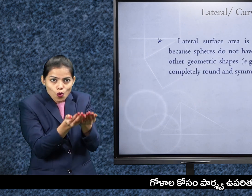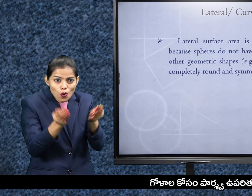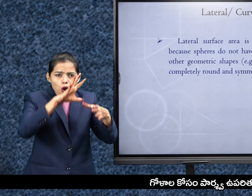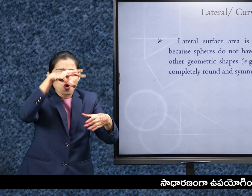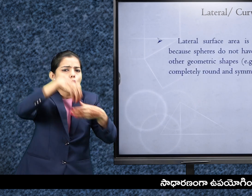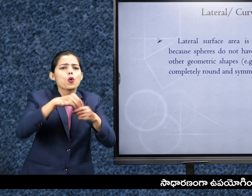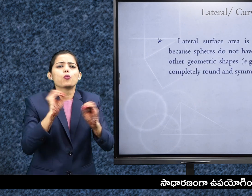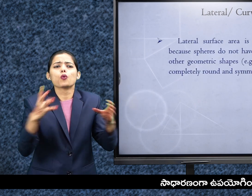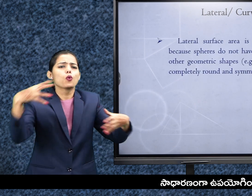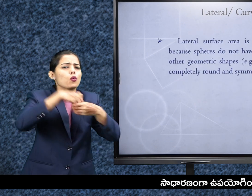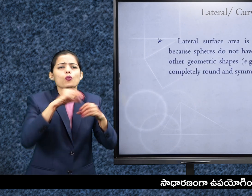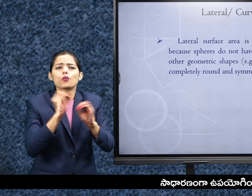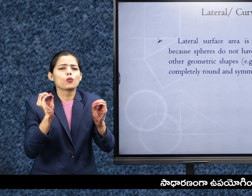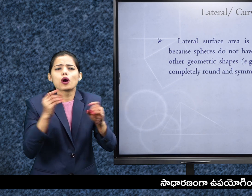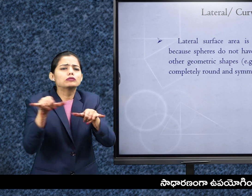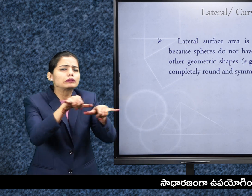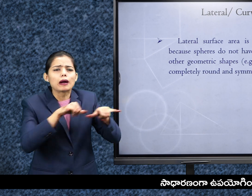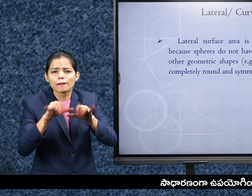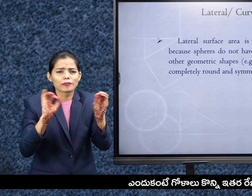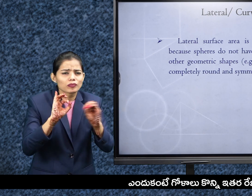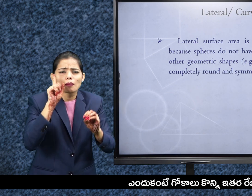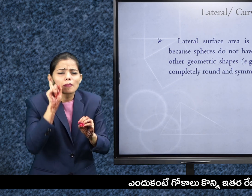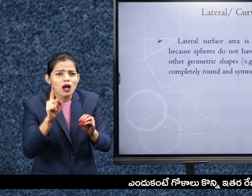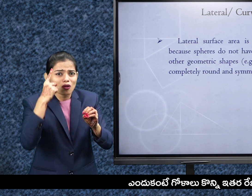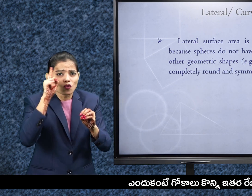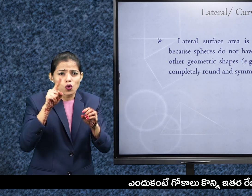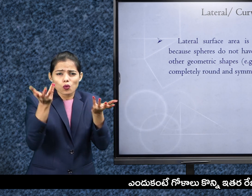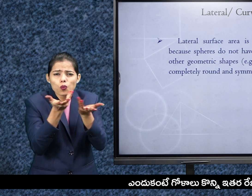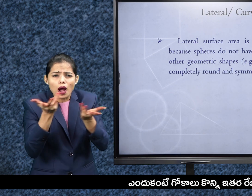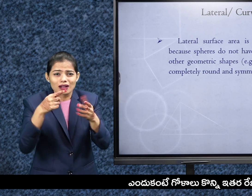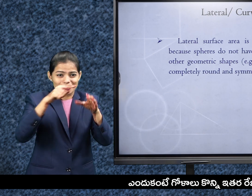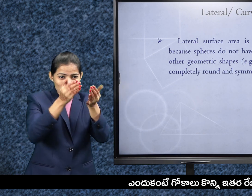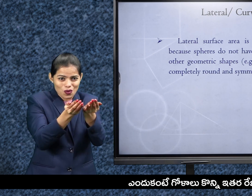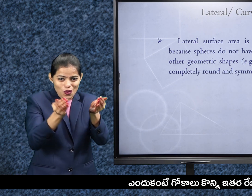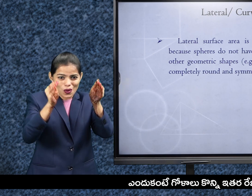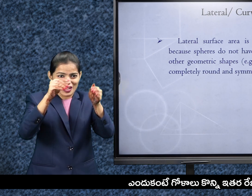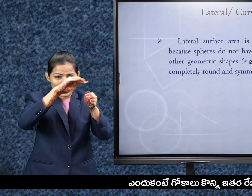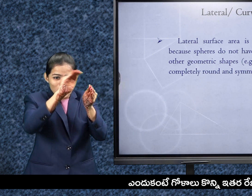వైశాల్యం సాధారణంగా ఉపయోగించబడదు, ఎందుకంటే గోళాలు కొన్ని ఇతర రేఖాగణిత ఆకృతులు